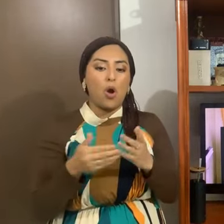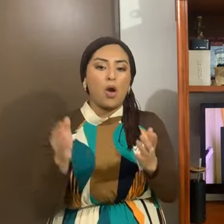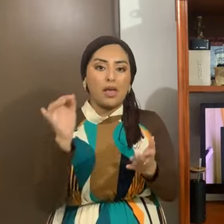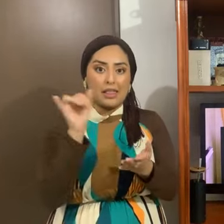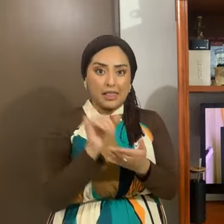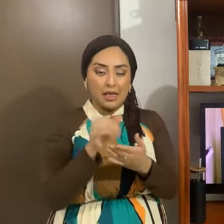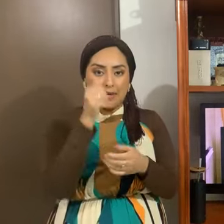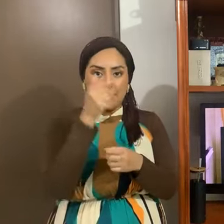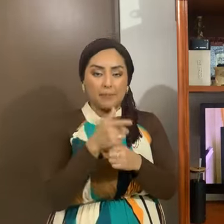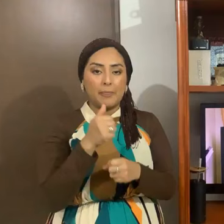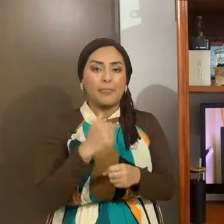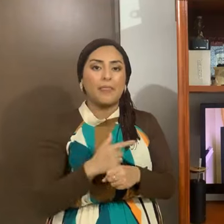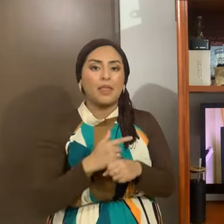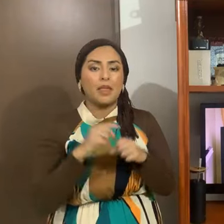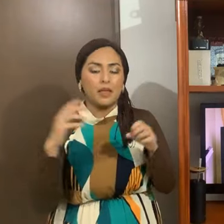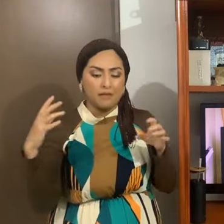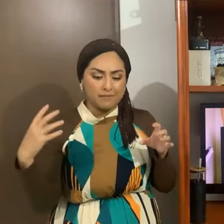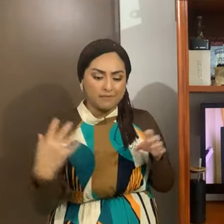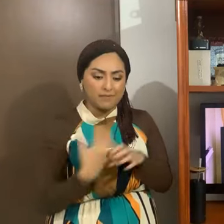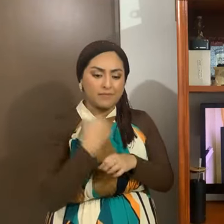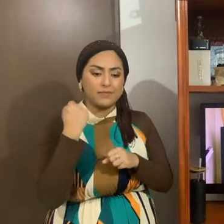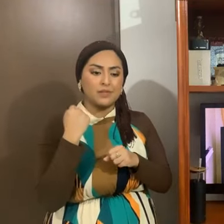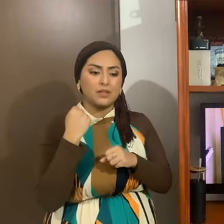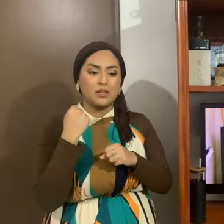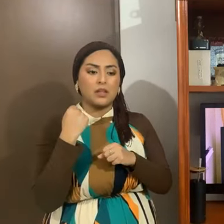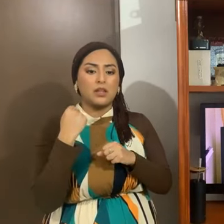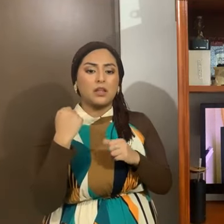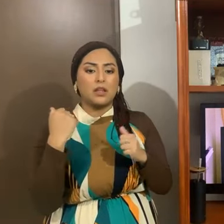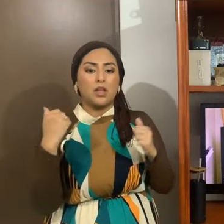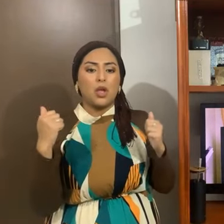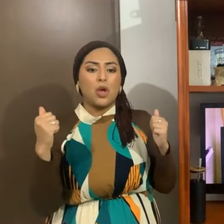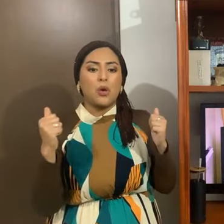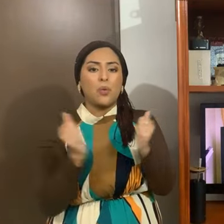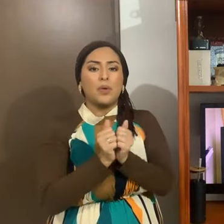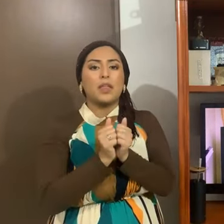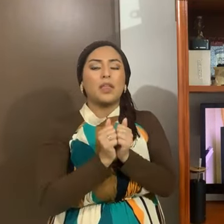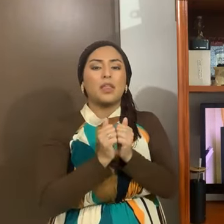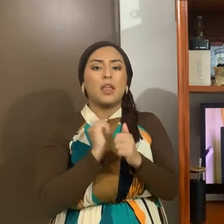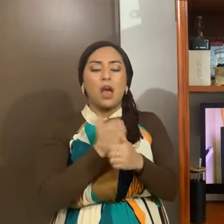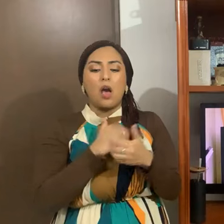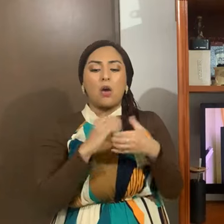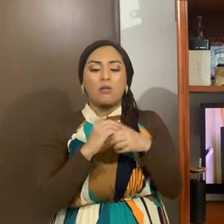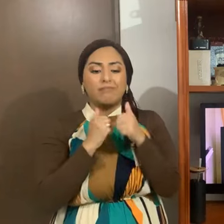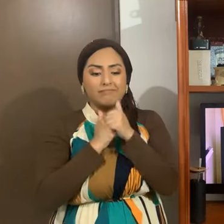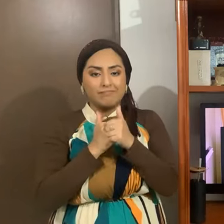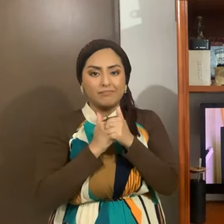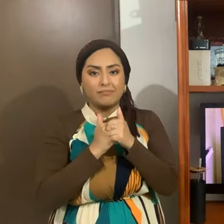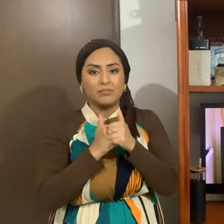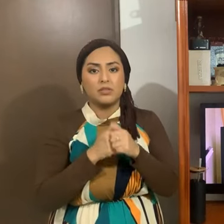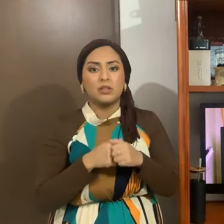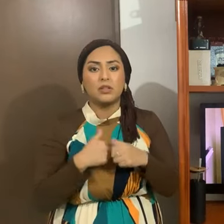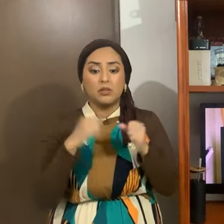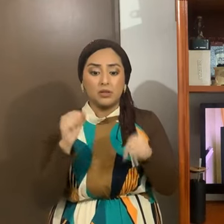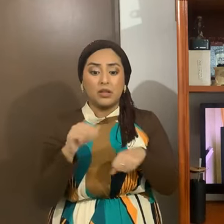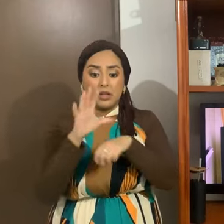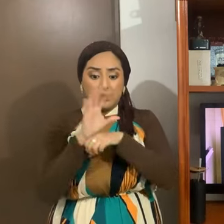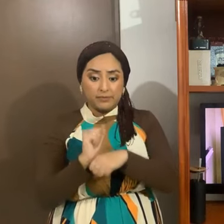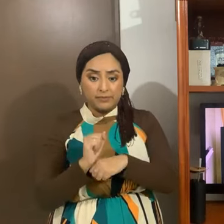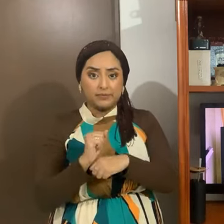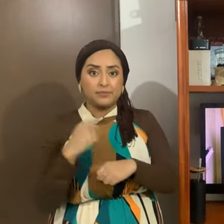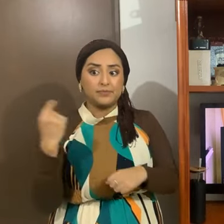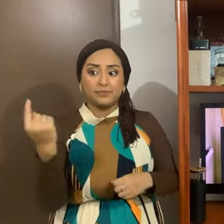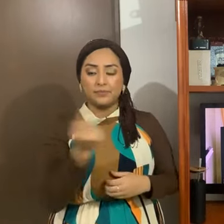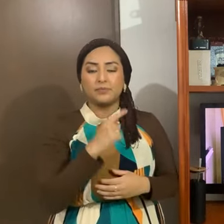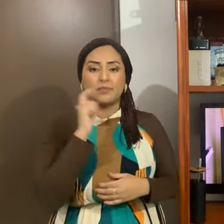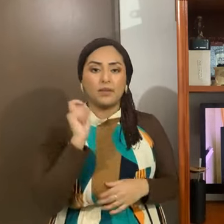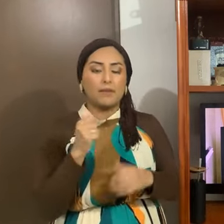amados Sahim, se logra o se consigue con la perseverancia. Para poder hacer un hábito,